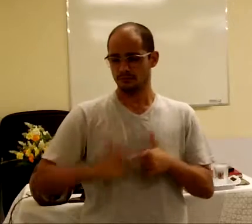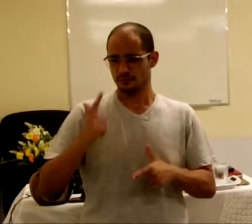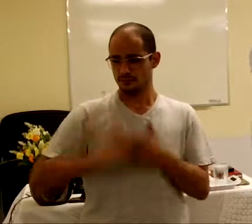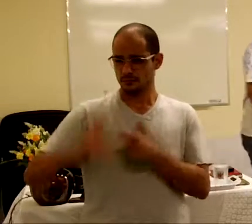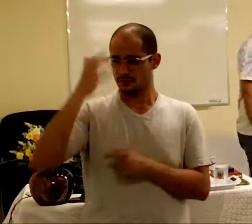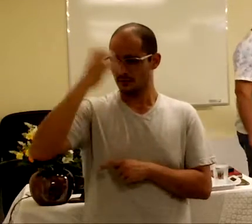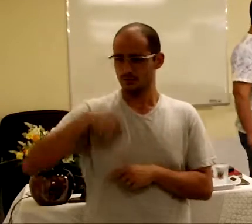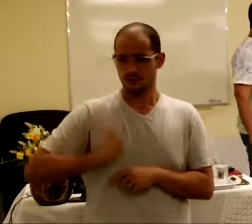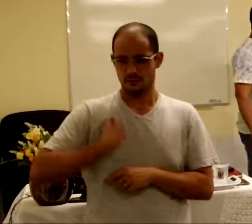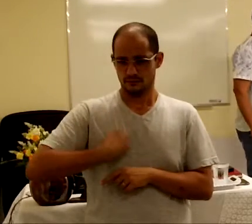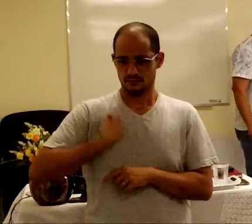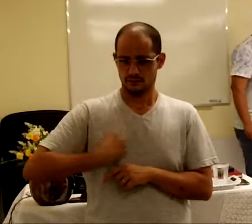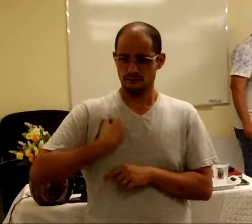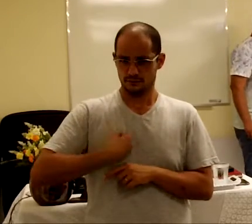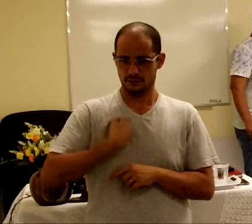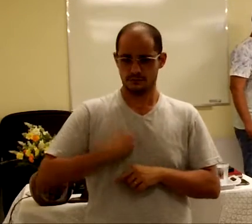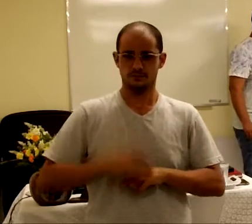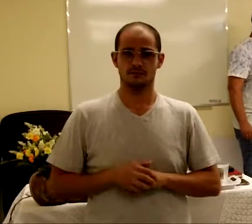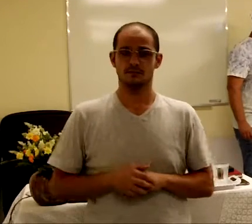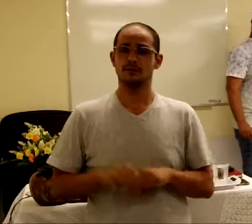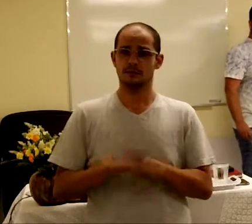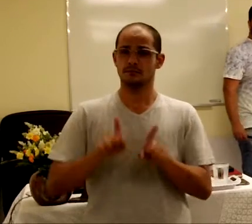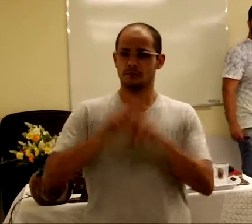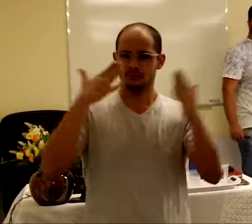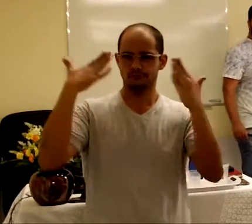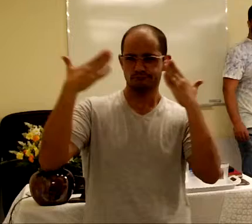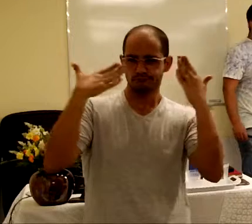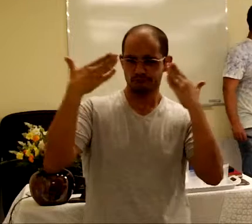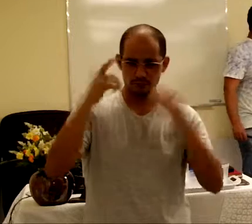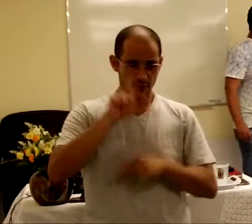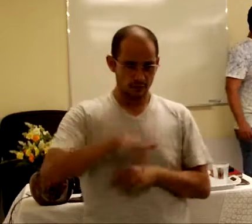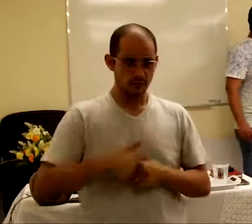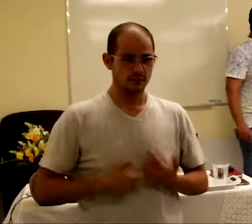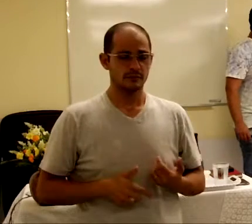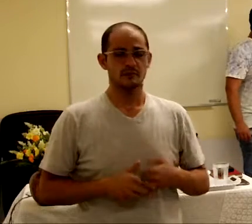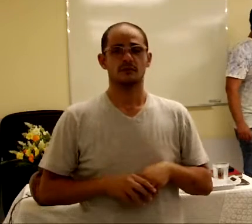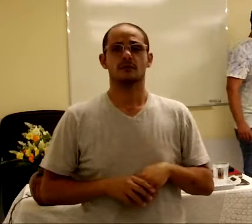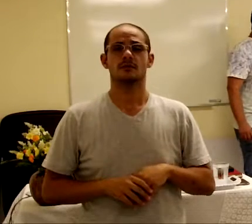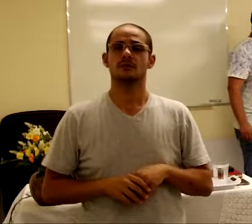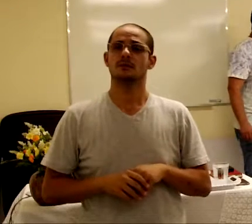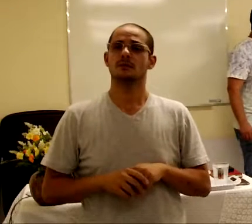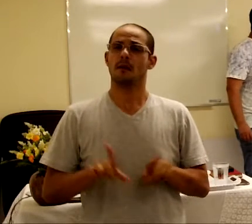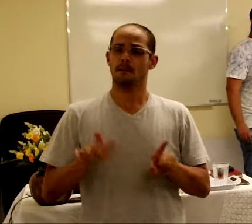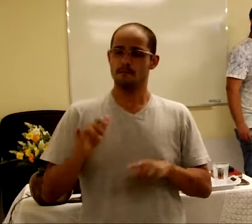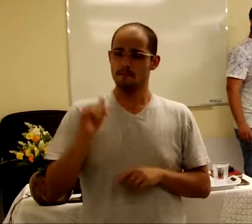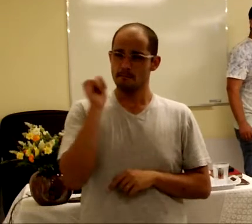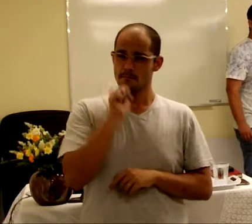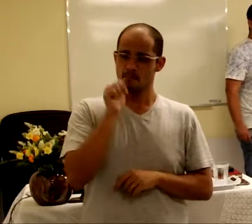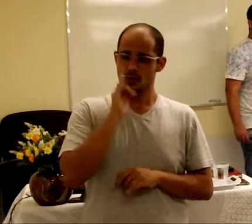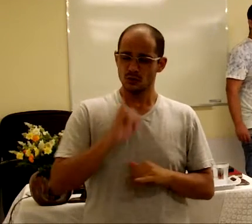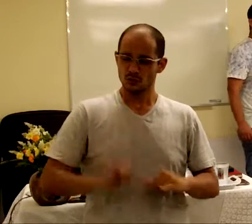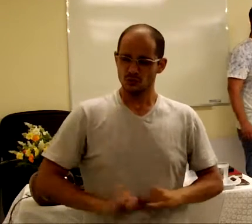engano. Problemas até psiquiátricos, não é isso? E uma mulher muito sofrida, era